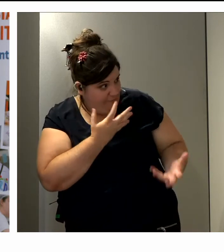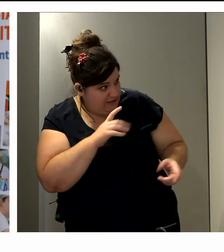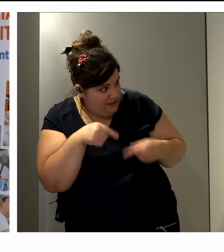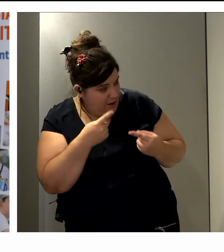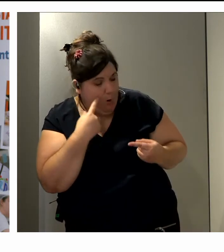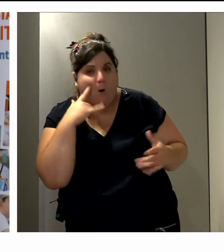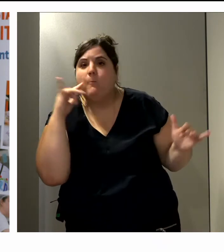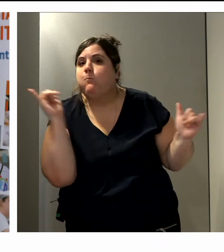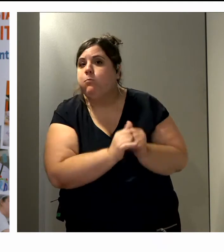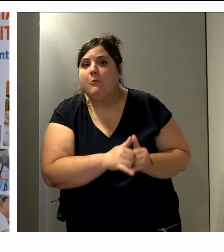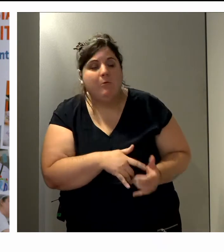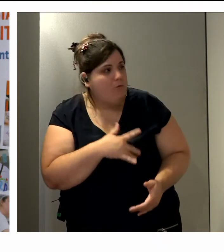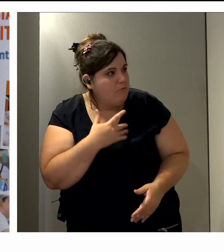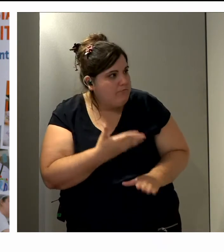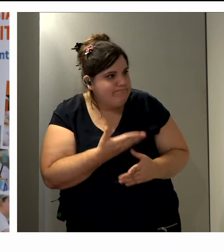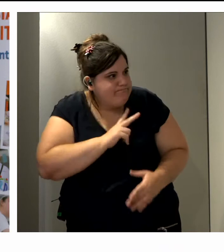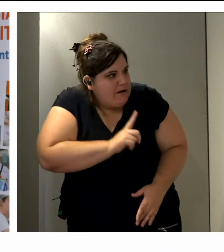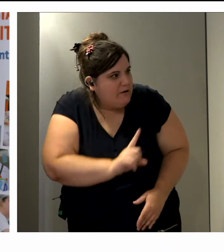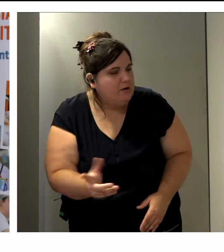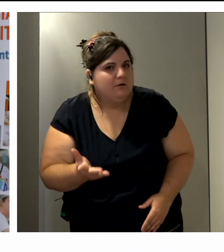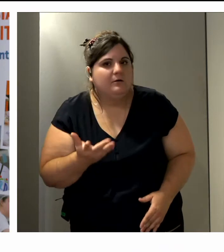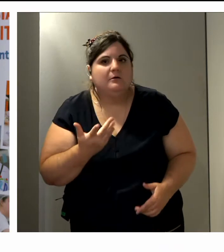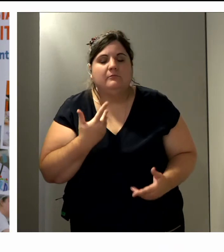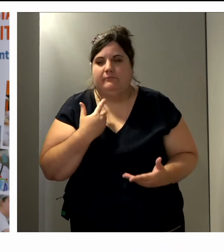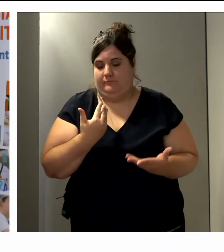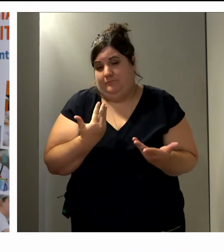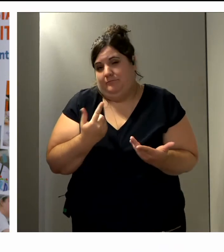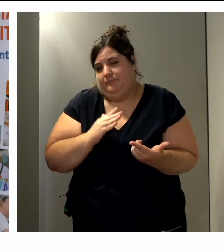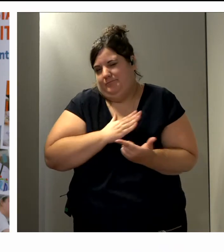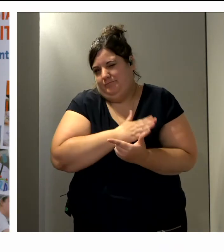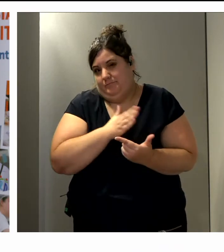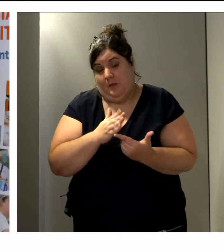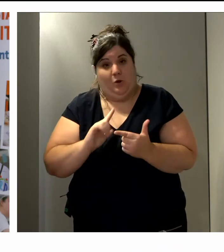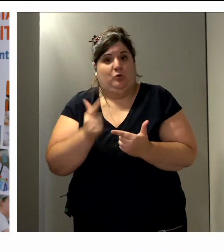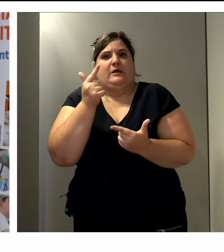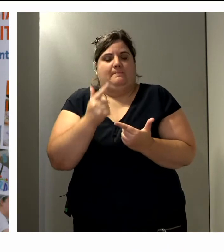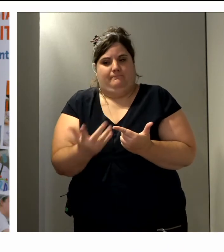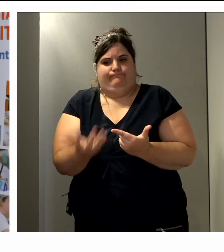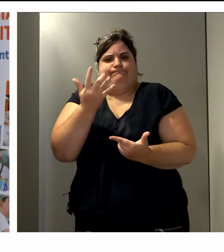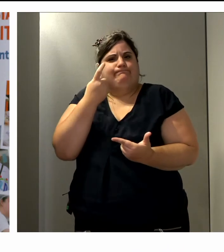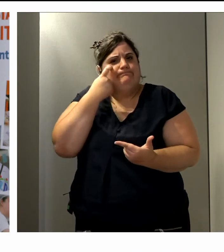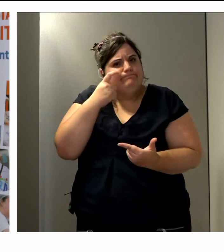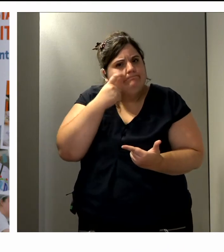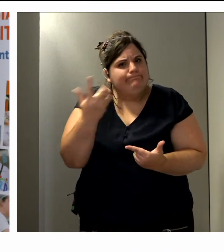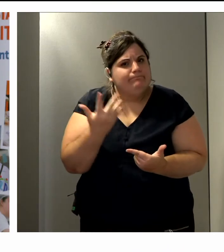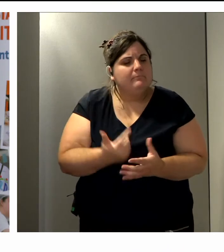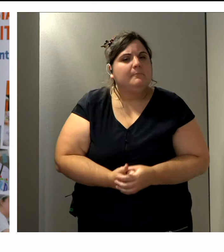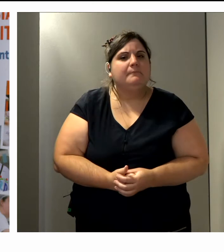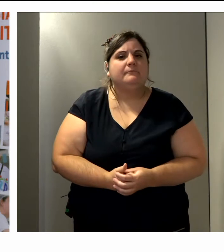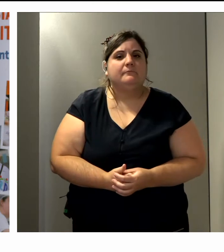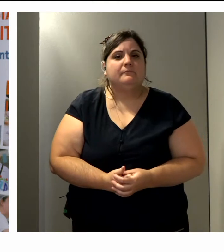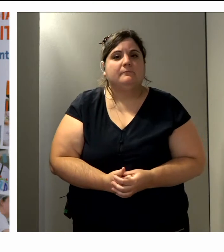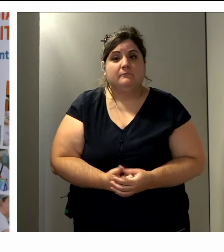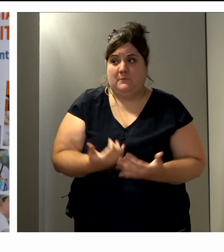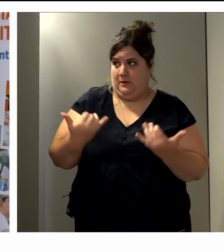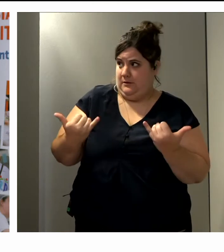d'aller. Deuxième chose qui m'a frappée, moi, pendant mes études, c'est que nous sommes dans